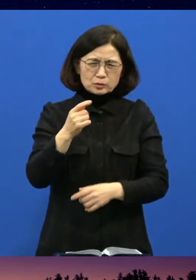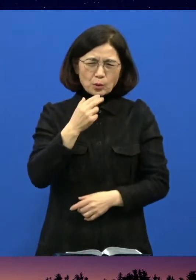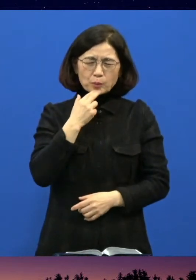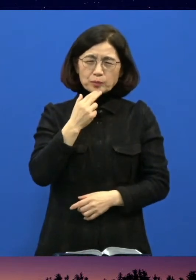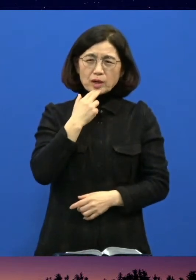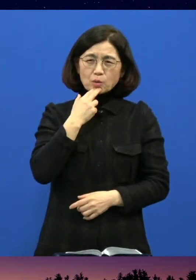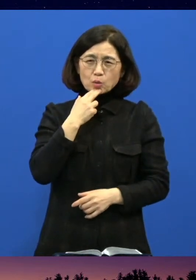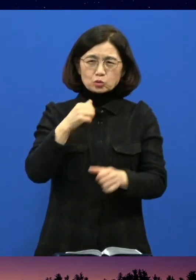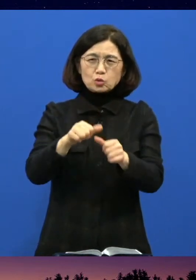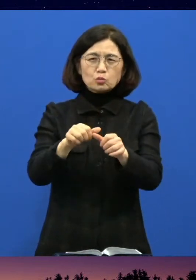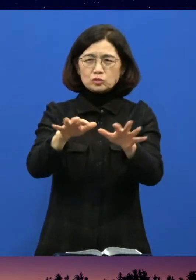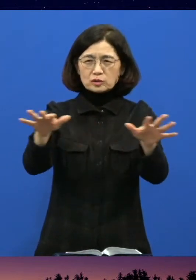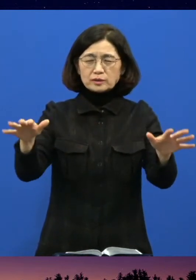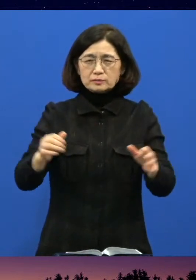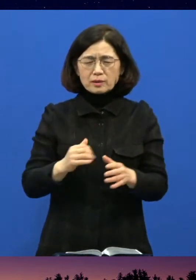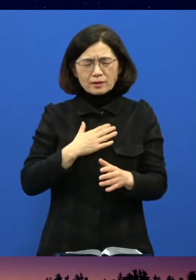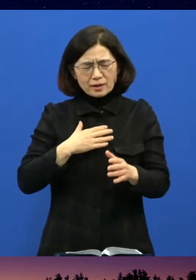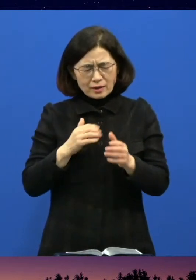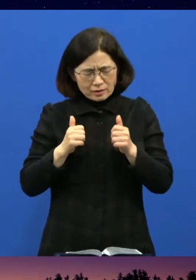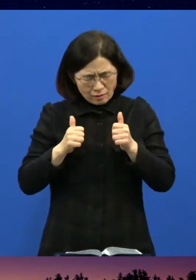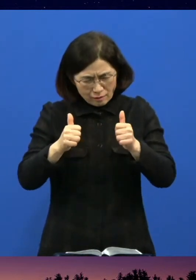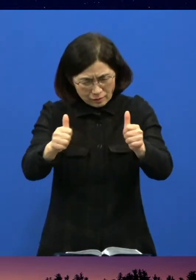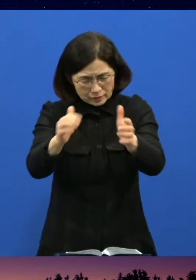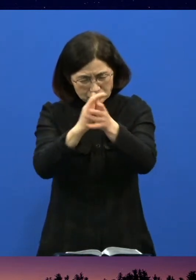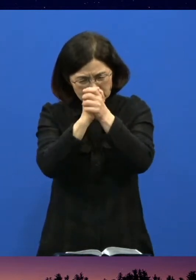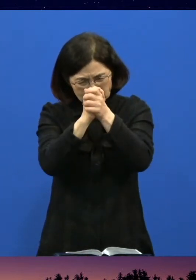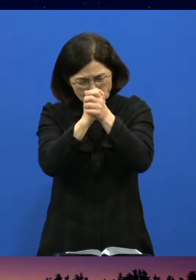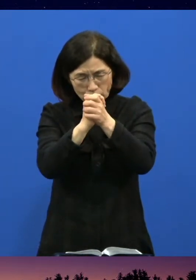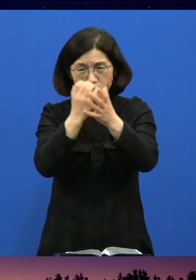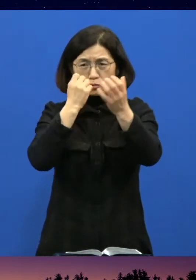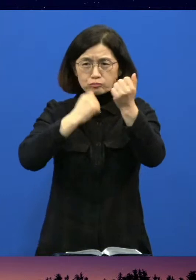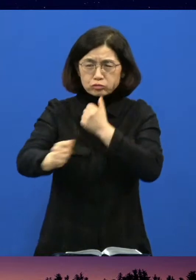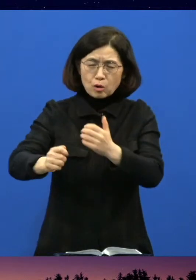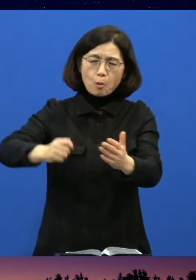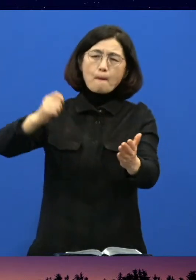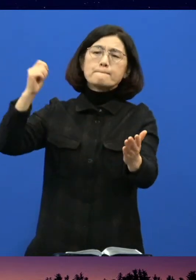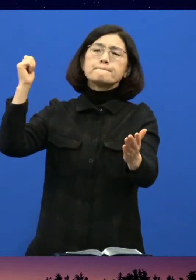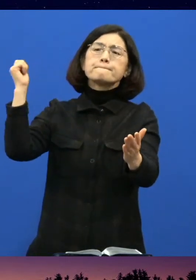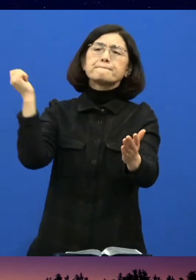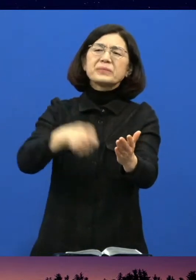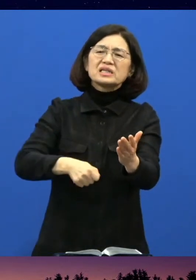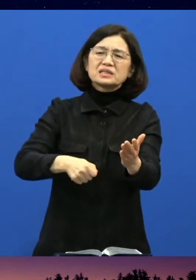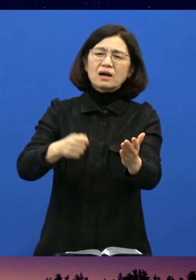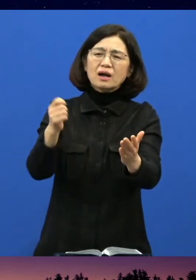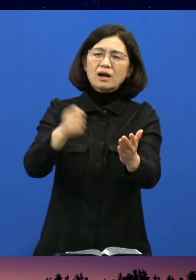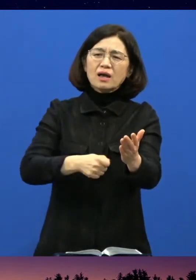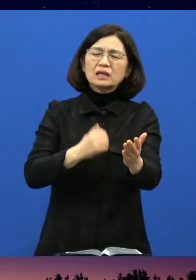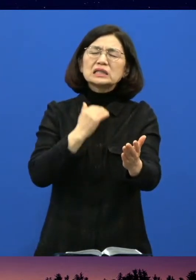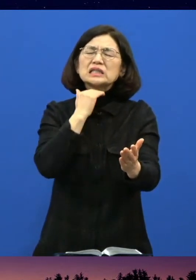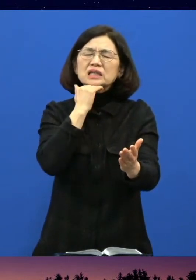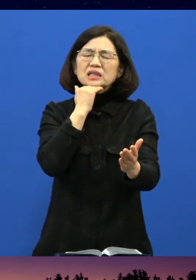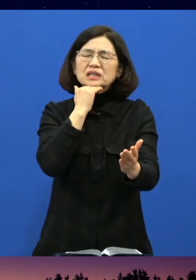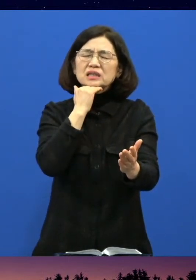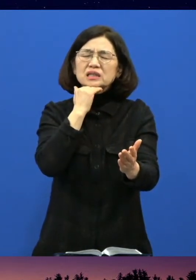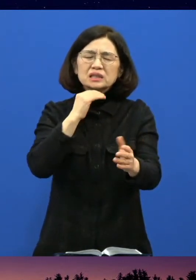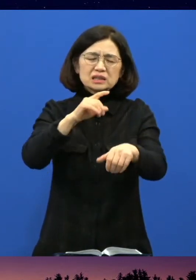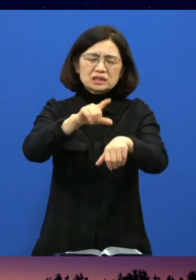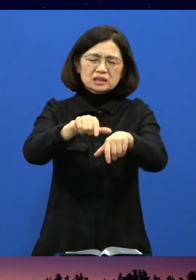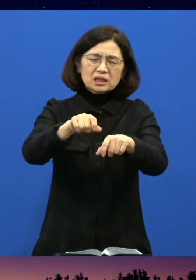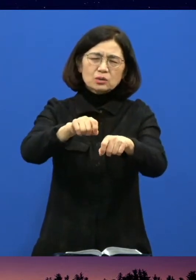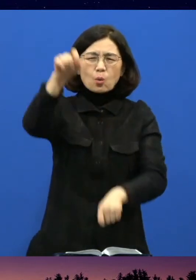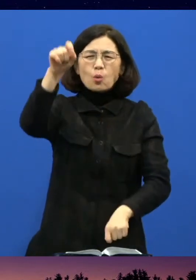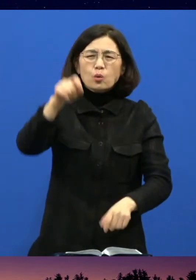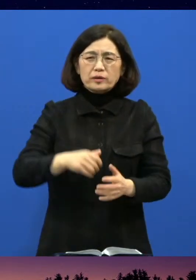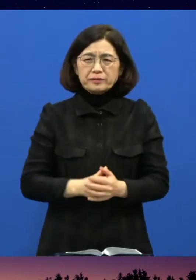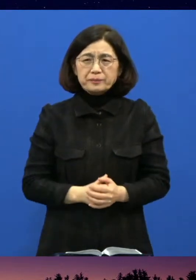뭐 기도는 하는데 이게 길어지는데 어떻게 해요? 기도를 하는데 안 되는데. 그리고 뭐 그런 케이스가 또